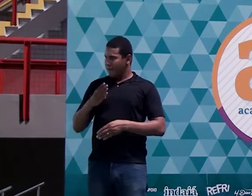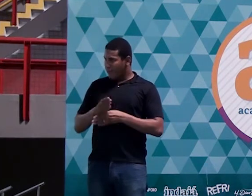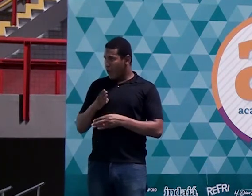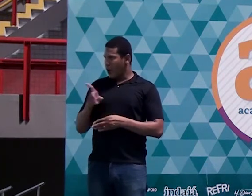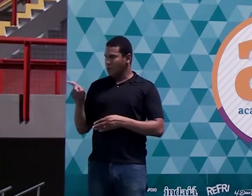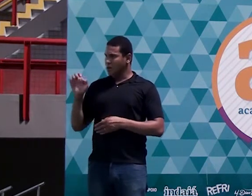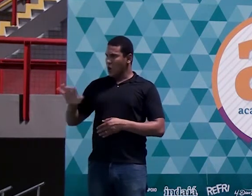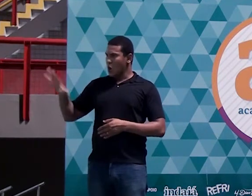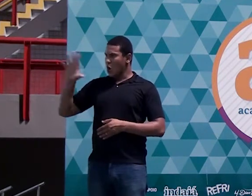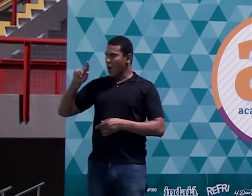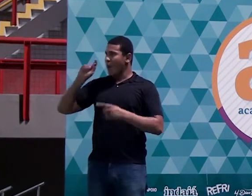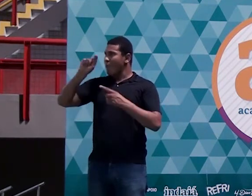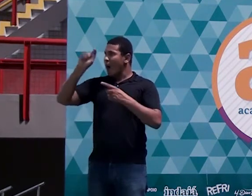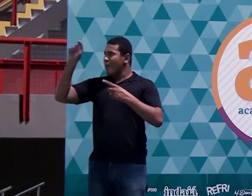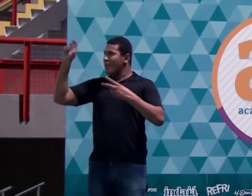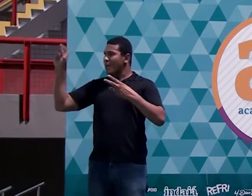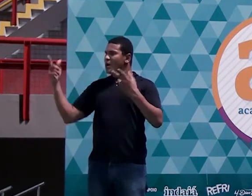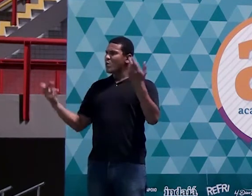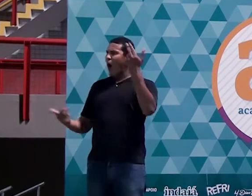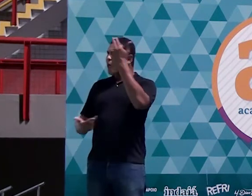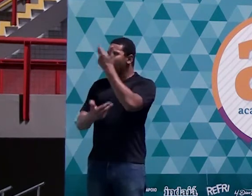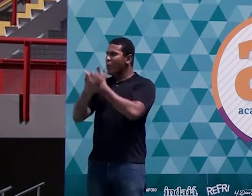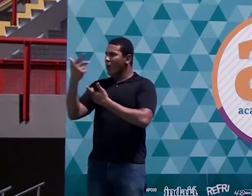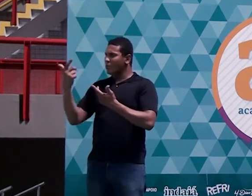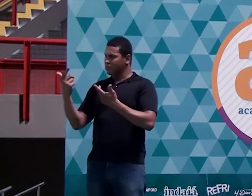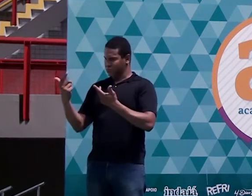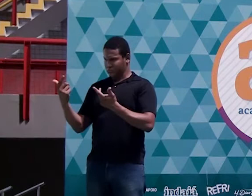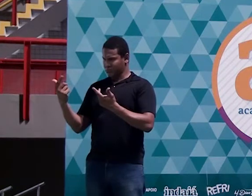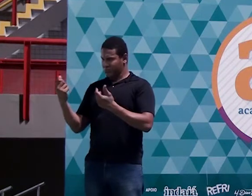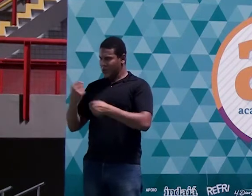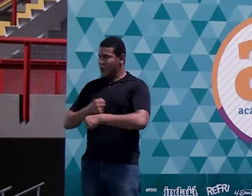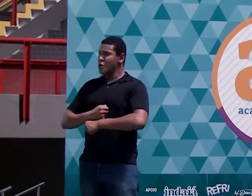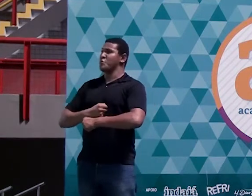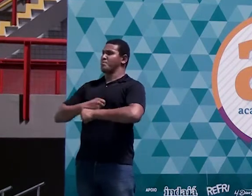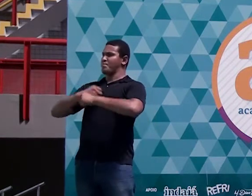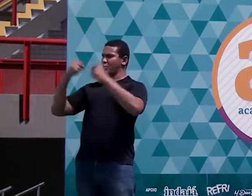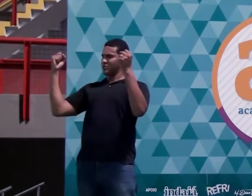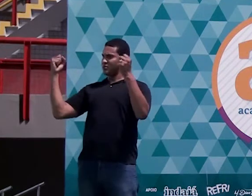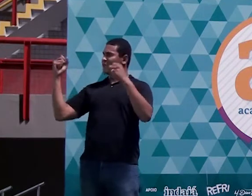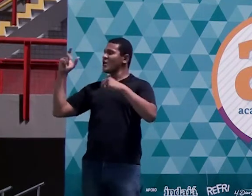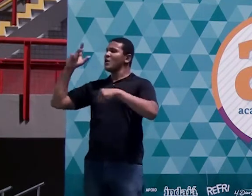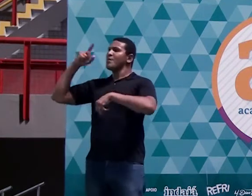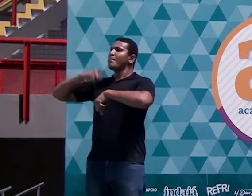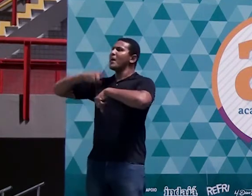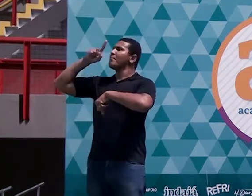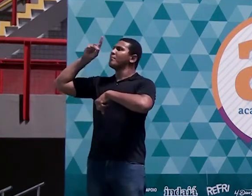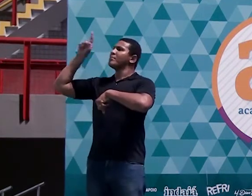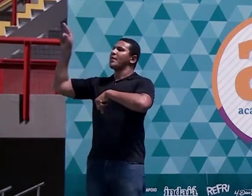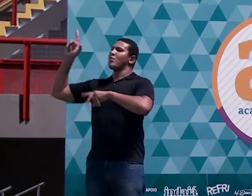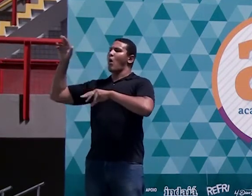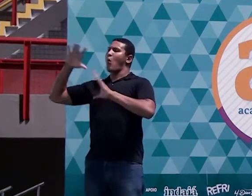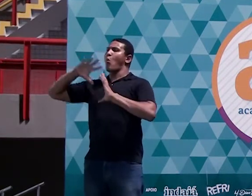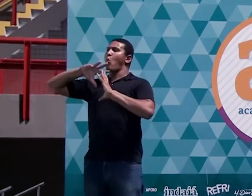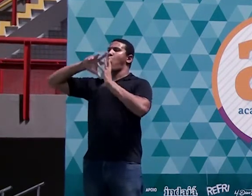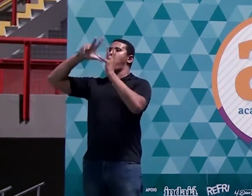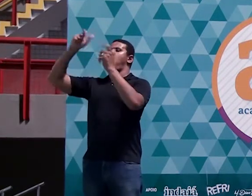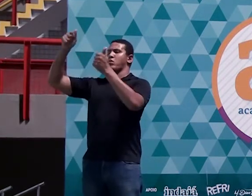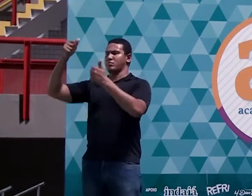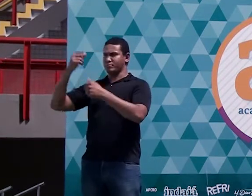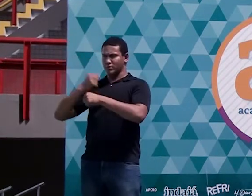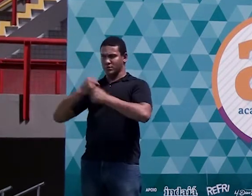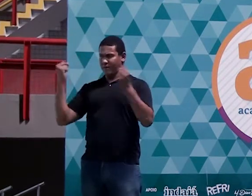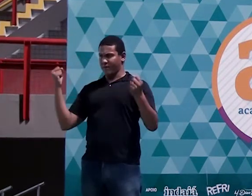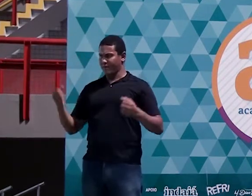toda a Europa? Impossível. Nem a globalização faz a gente perceber as coisas simultâneas em todo o território.